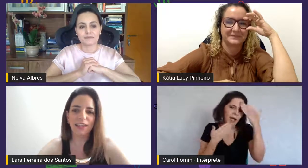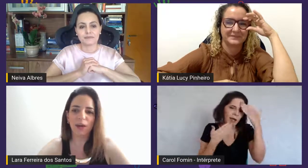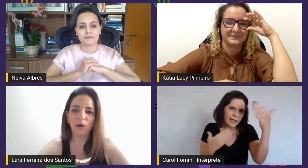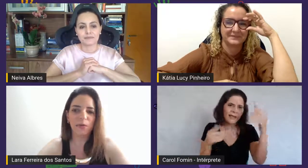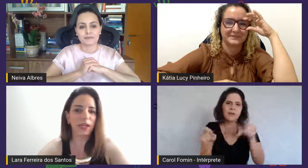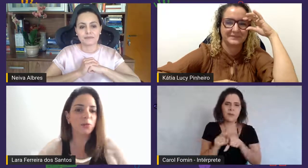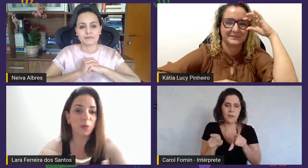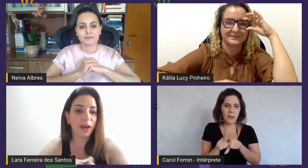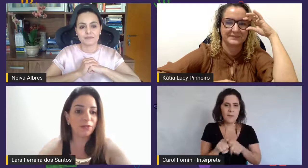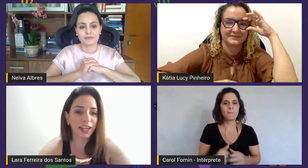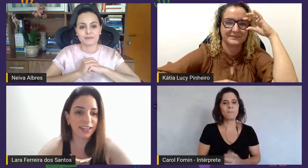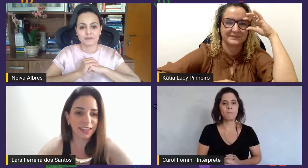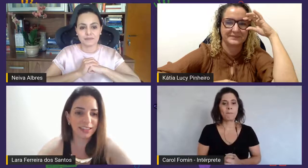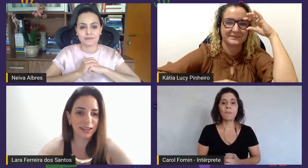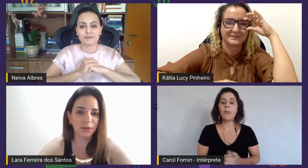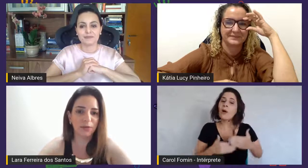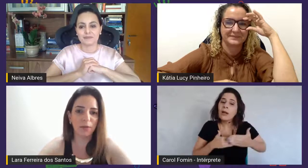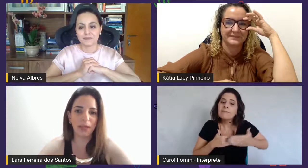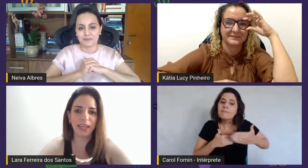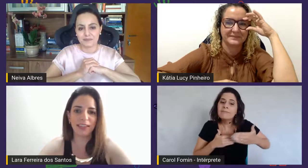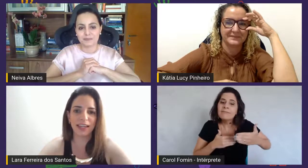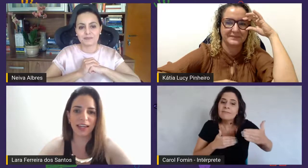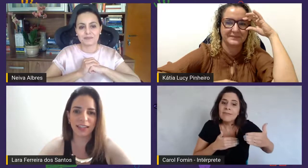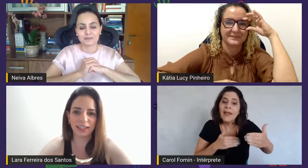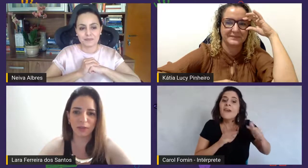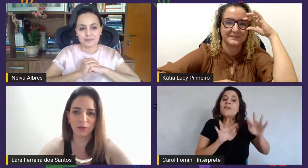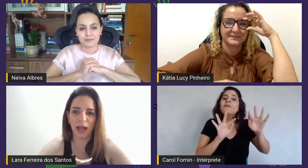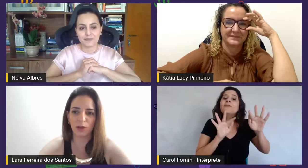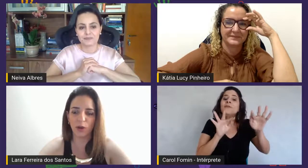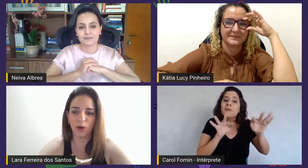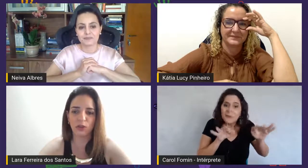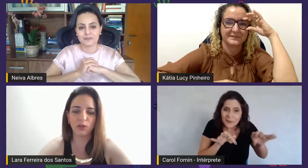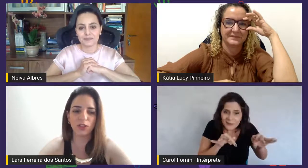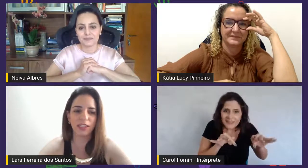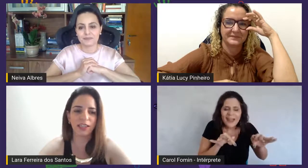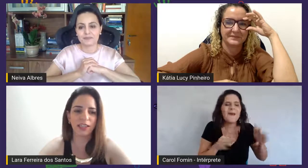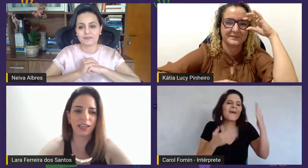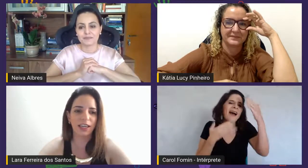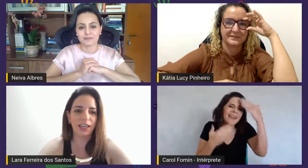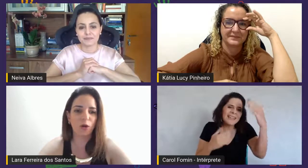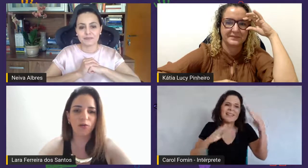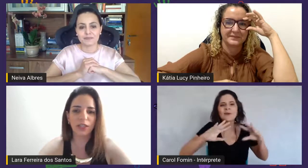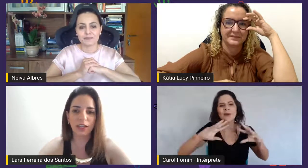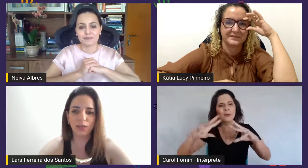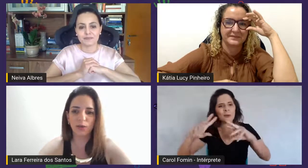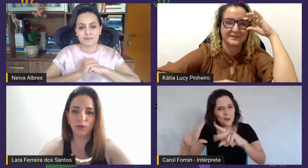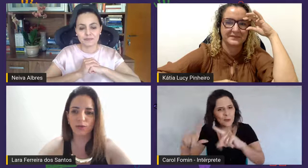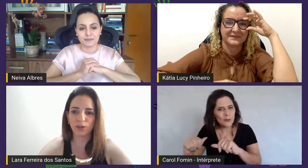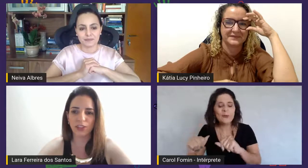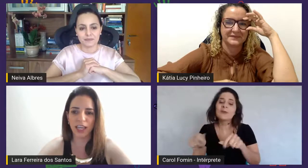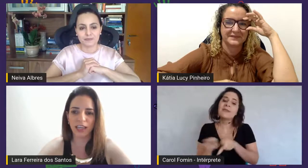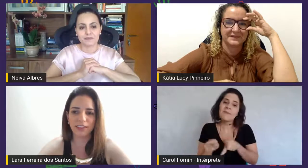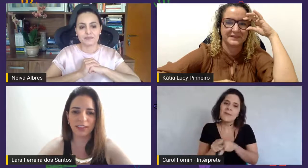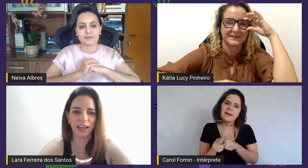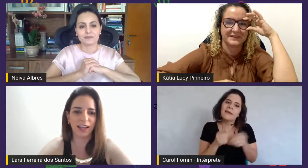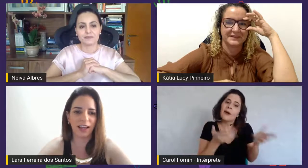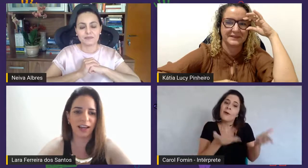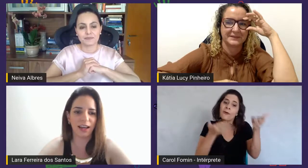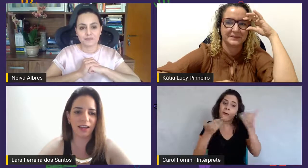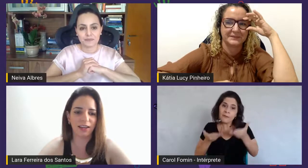E então caminhamos para a finalização da mesa, agradecendo a todos e convidando